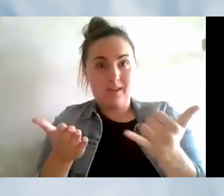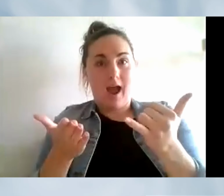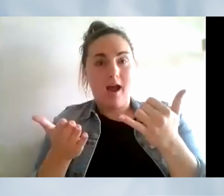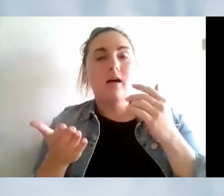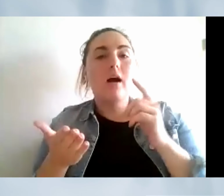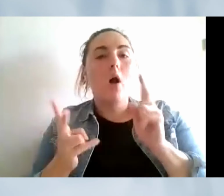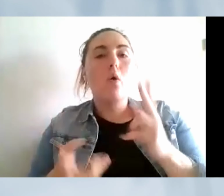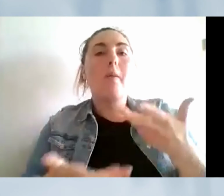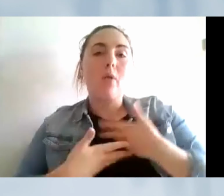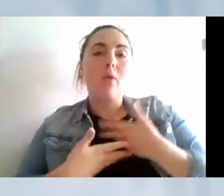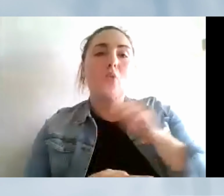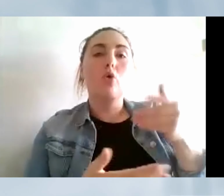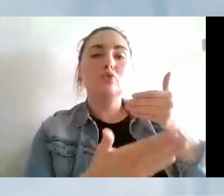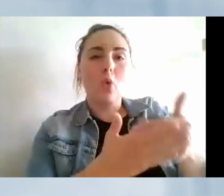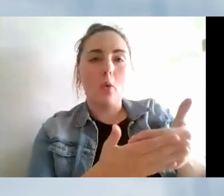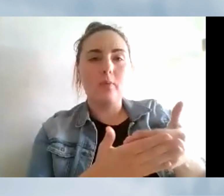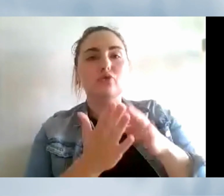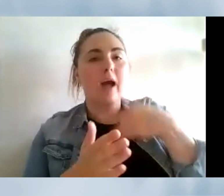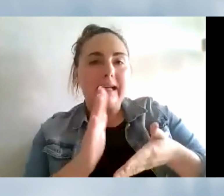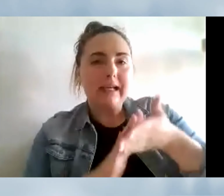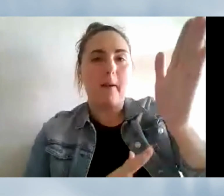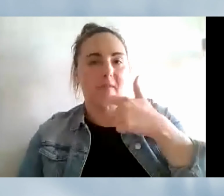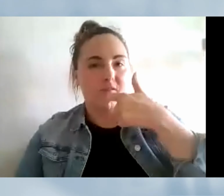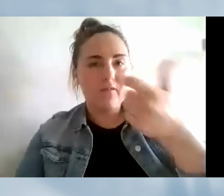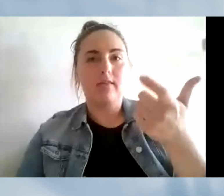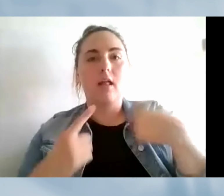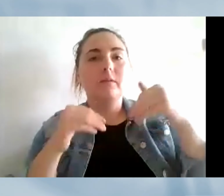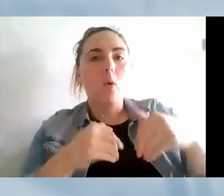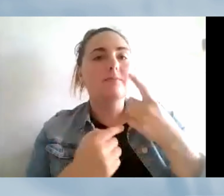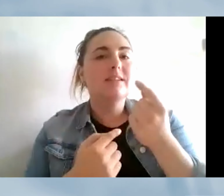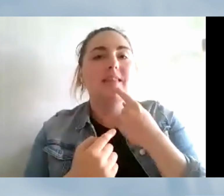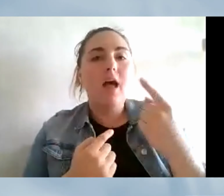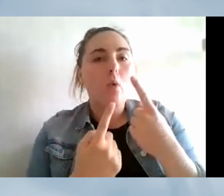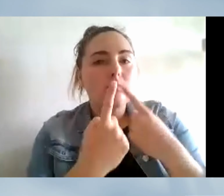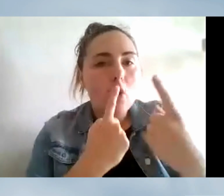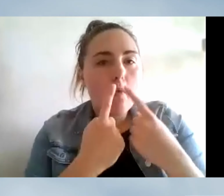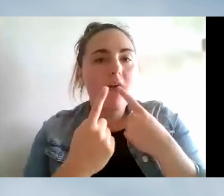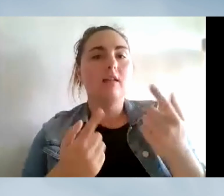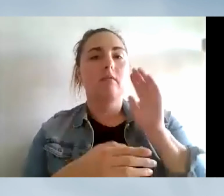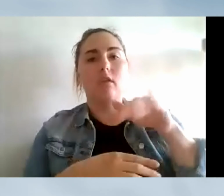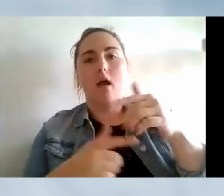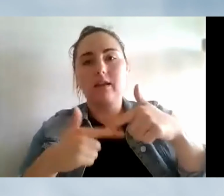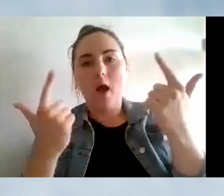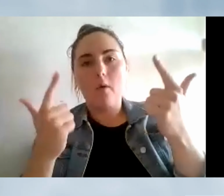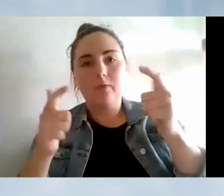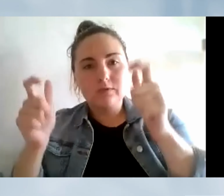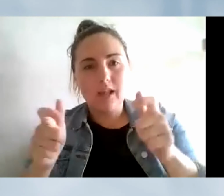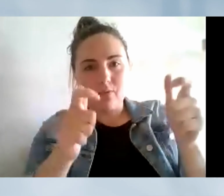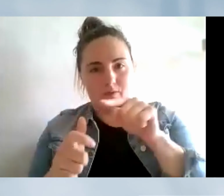tudi videoklica, pripomoček imam, ampak zdaj pa druga težava pa je, ali bom uspela